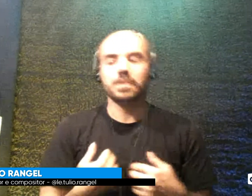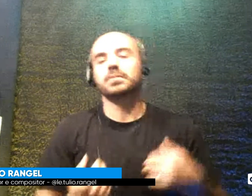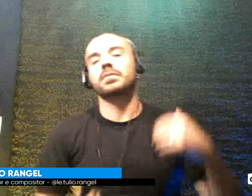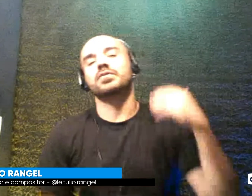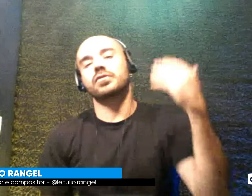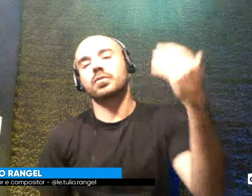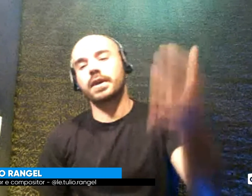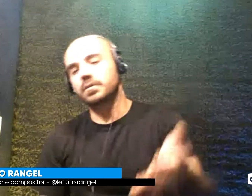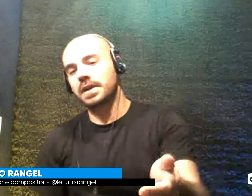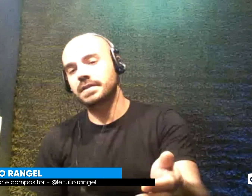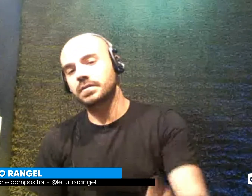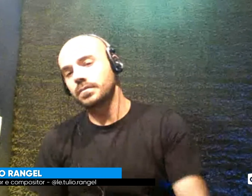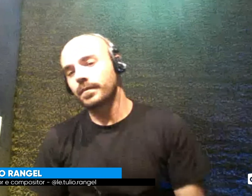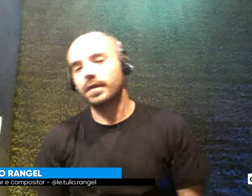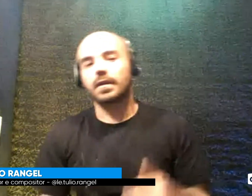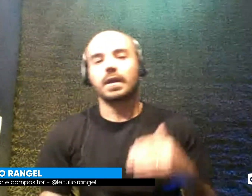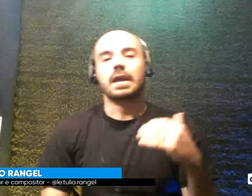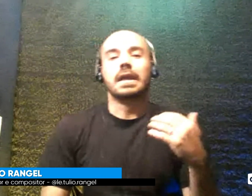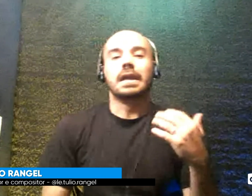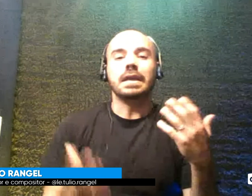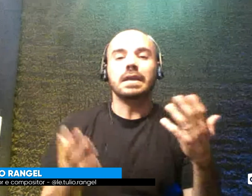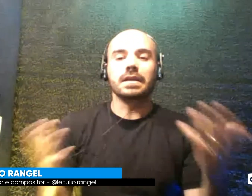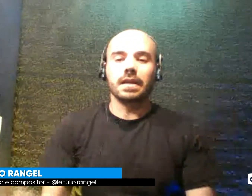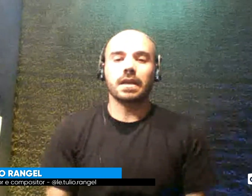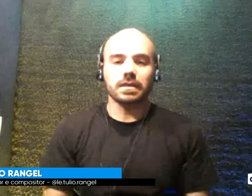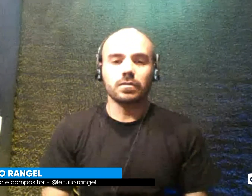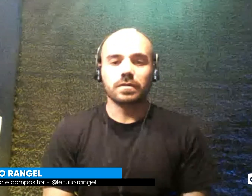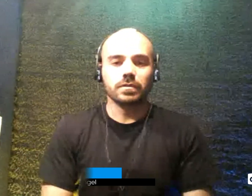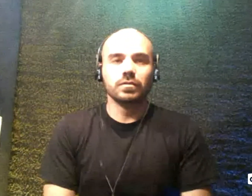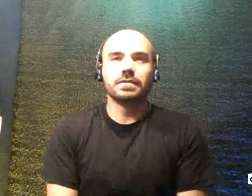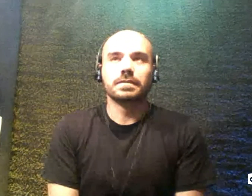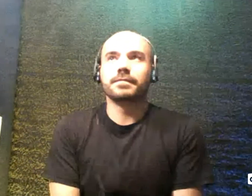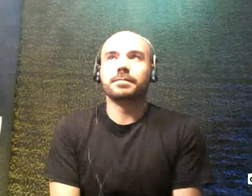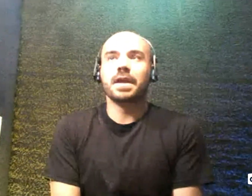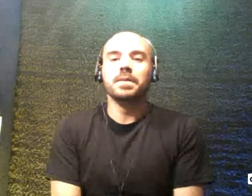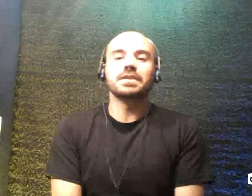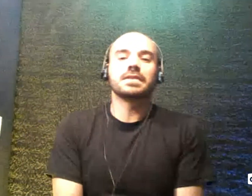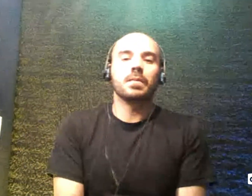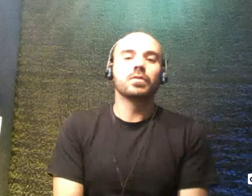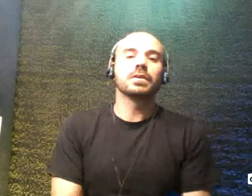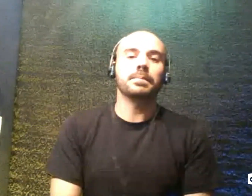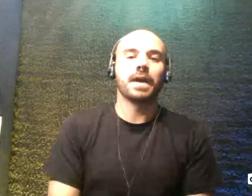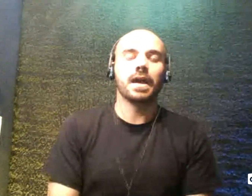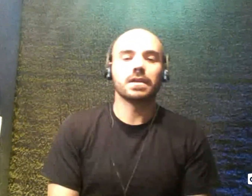mesmo tempo, Eu Estou Aí no Brasil, e a internet nos permite estar por toda parte.